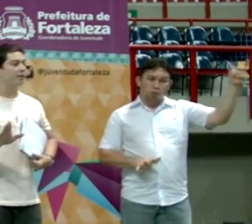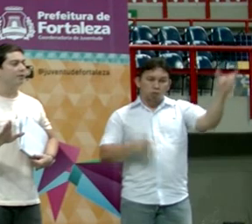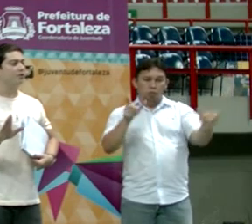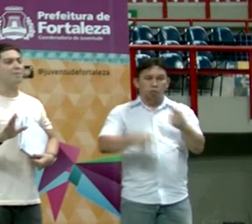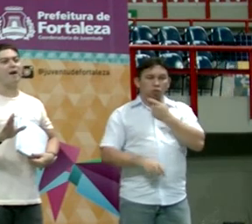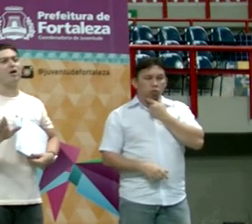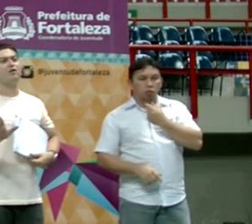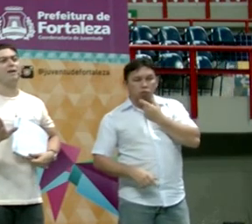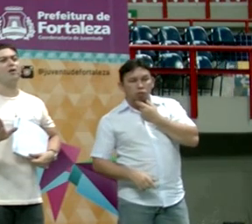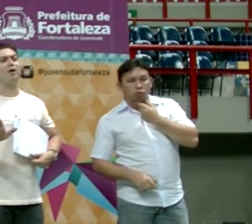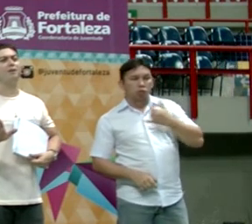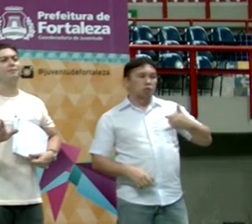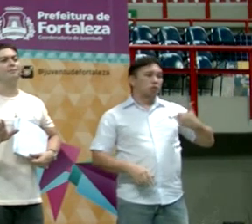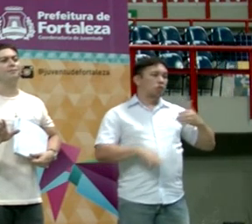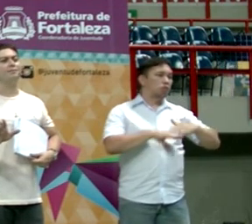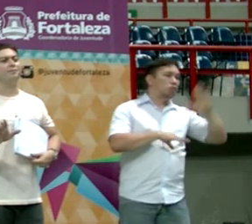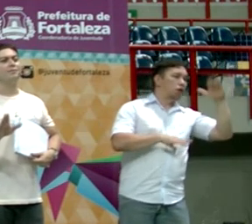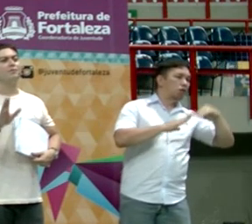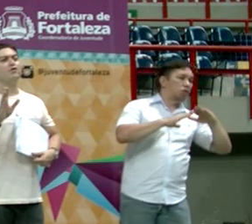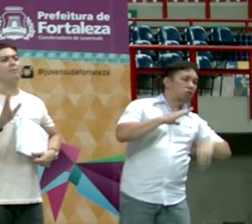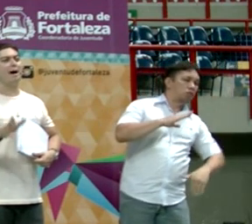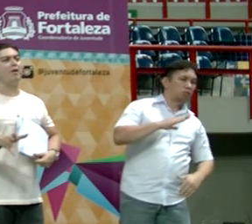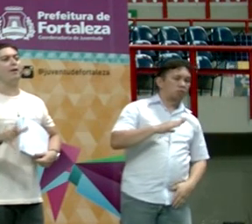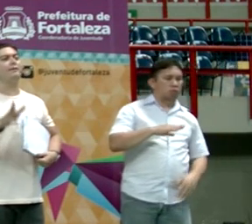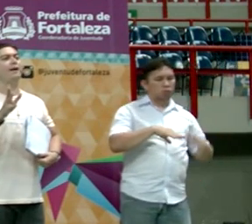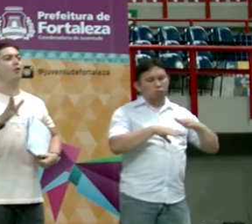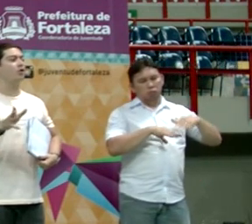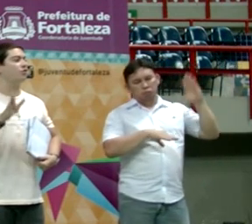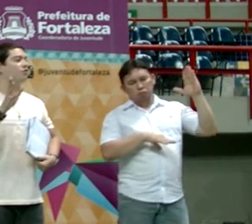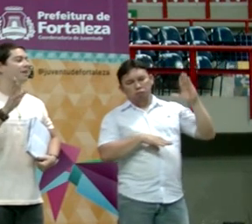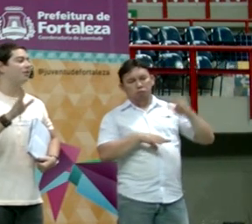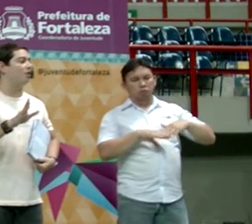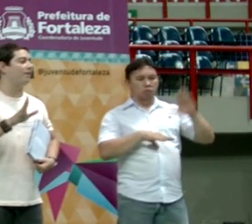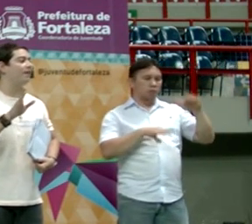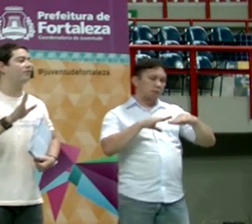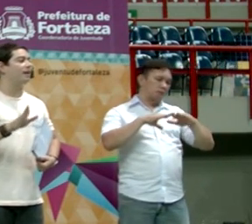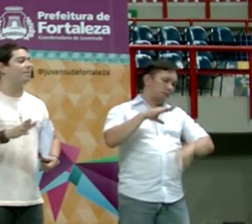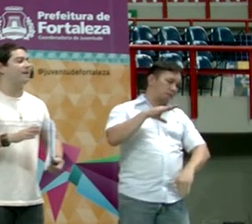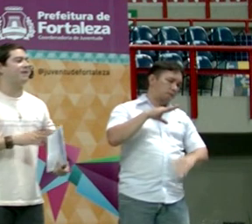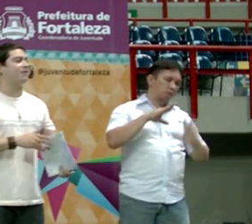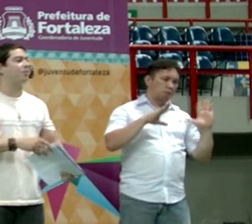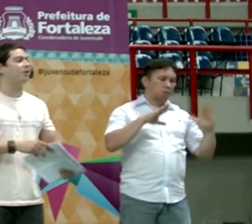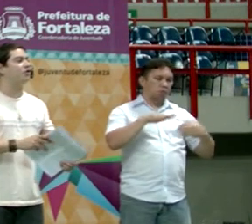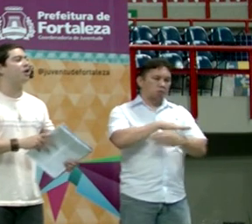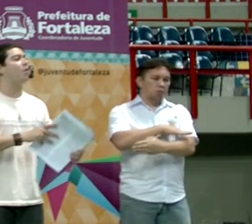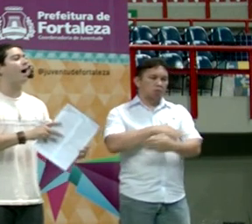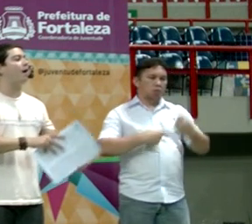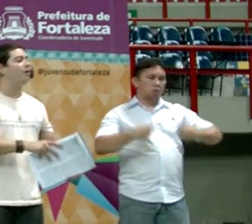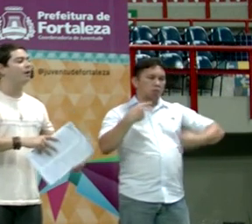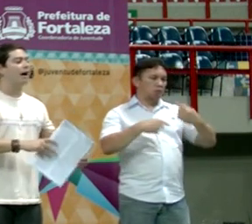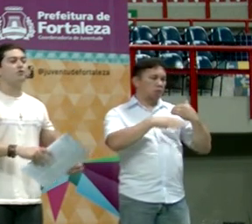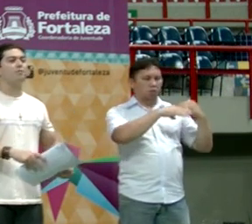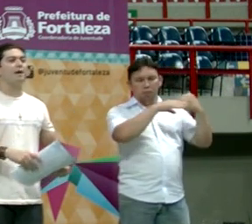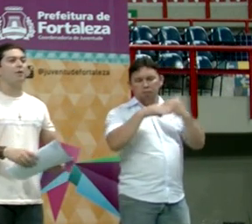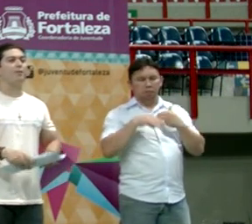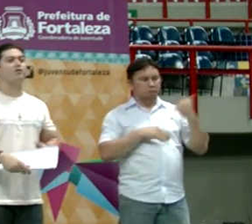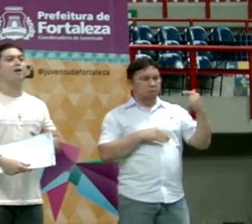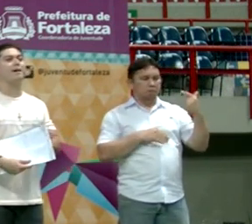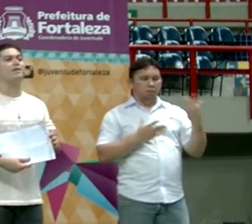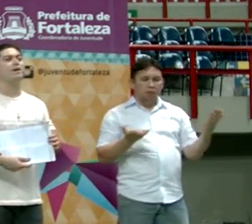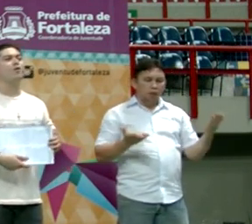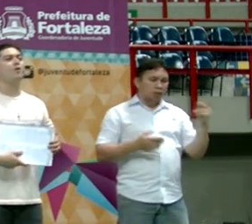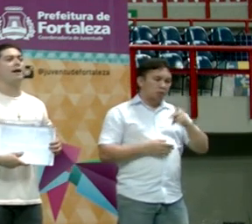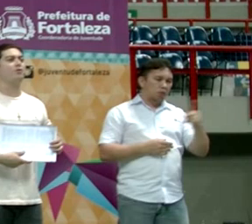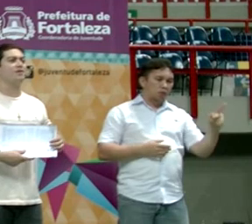for homem. De maior ou de menor? De maior. Até hoje o de menor não tem participação política igual ao de